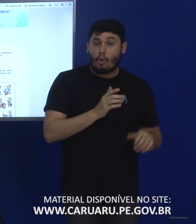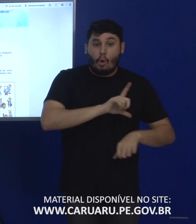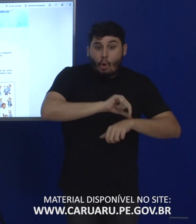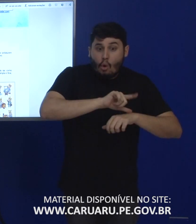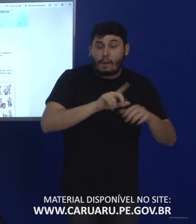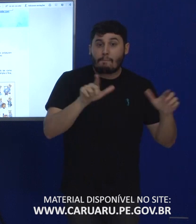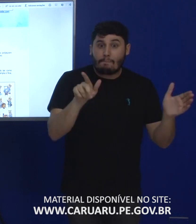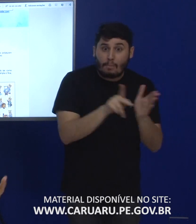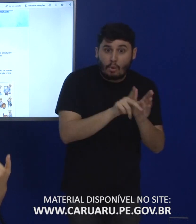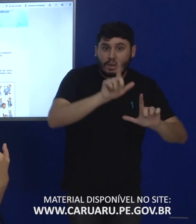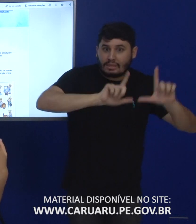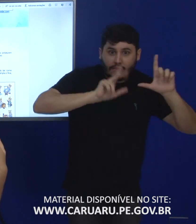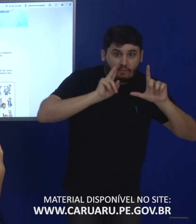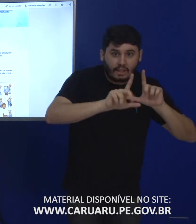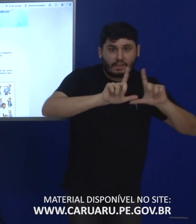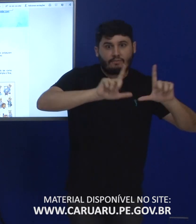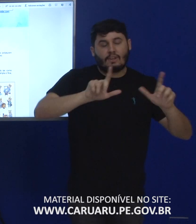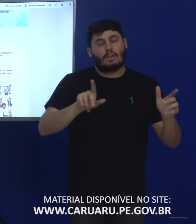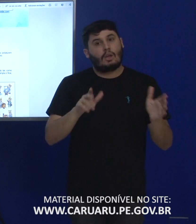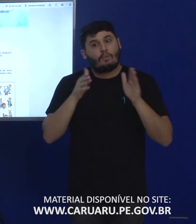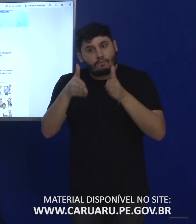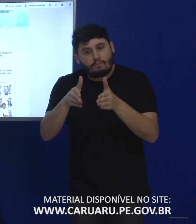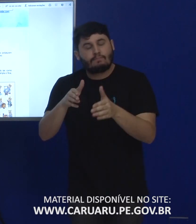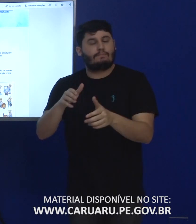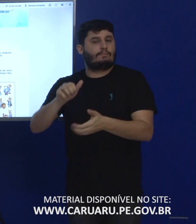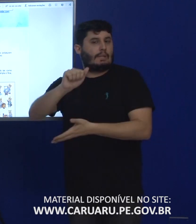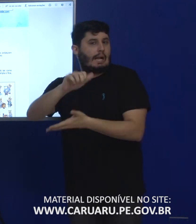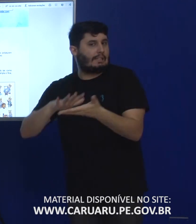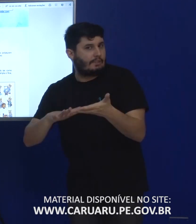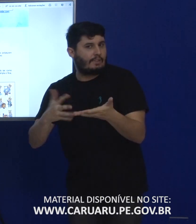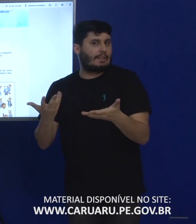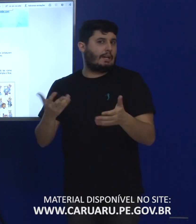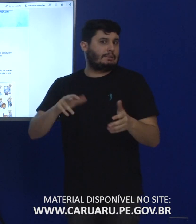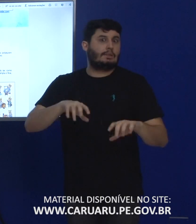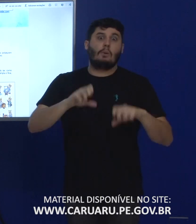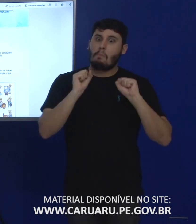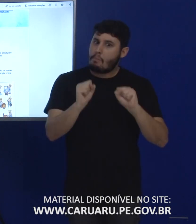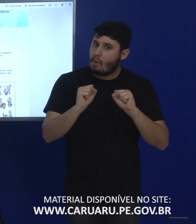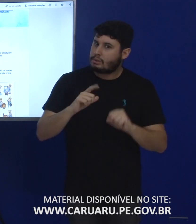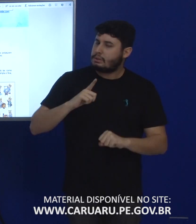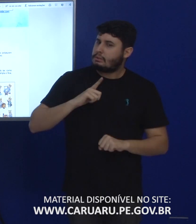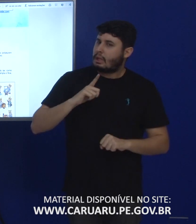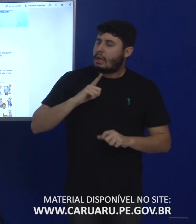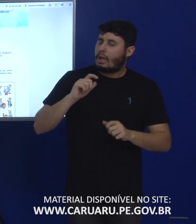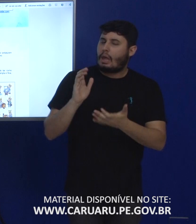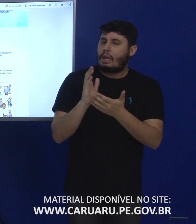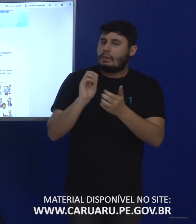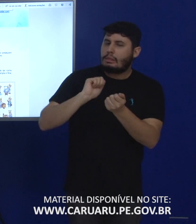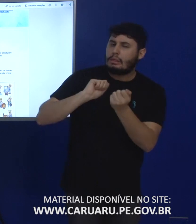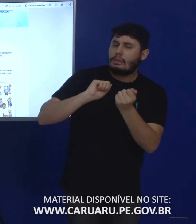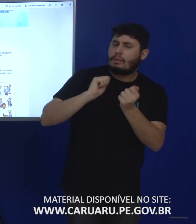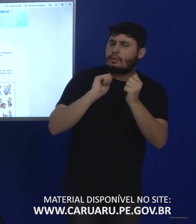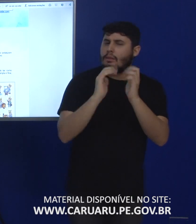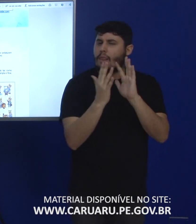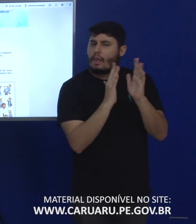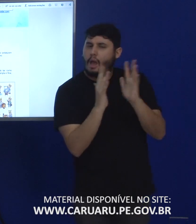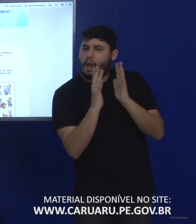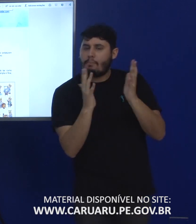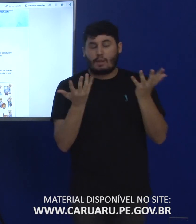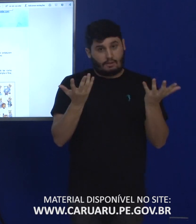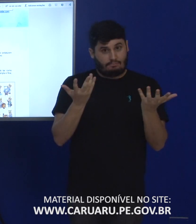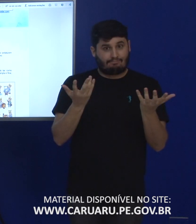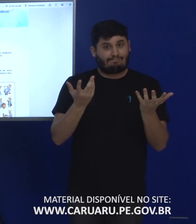E aí a gente pode usar de muita dinâmica, de muita coisa favorável. Se a gente vai ter uma hora para